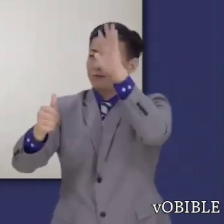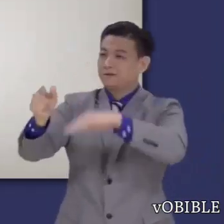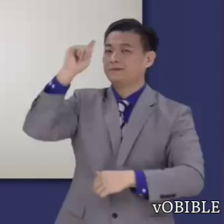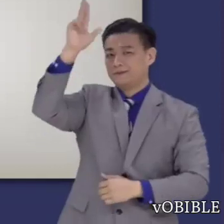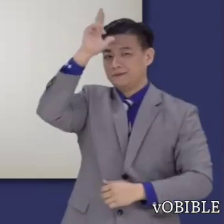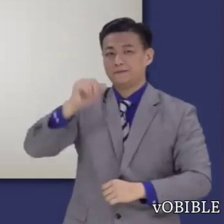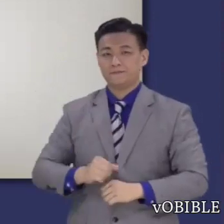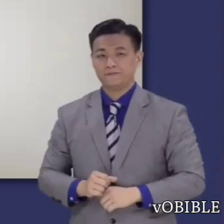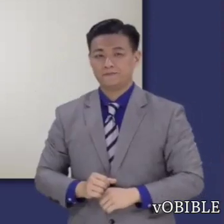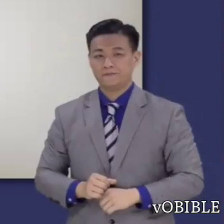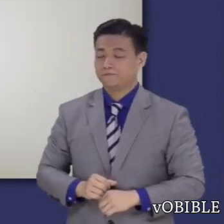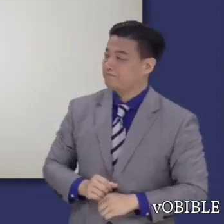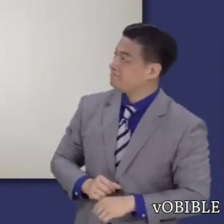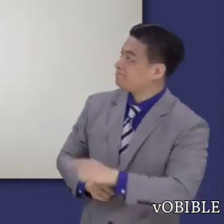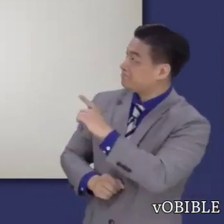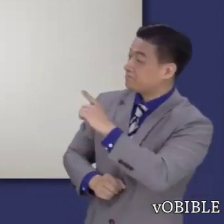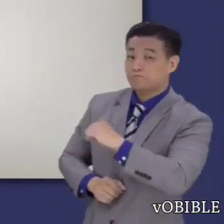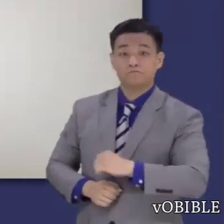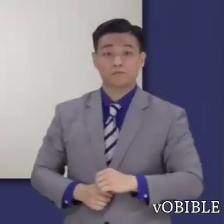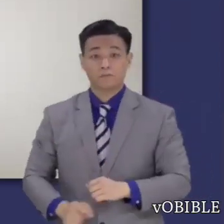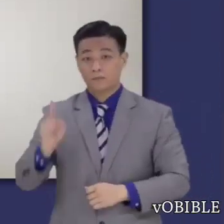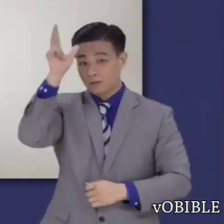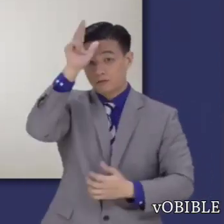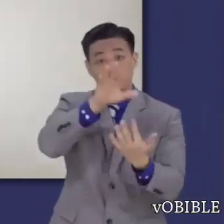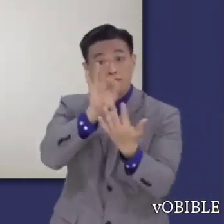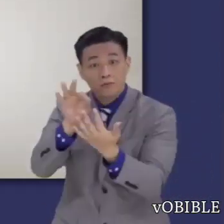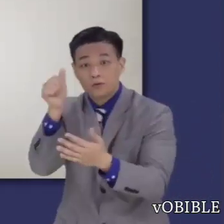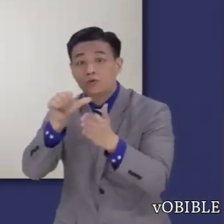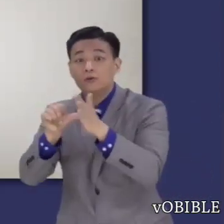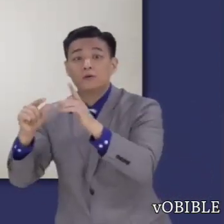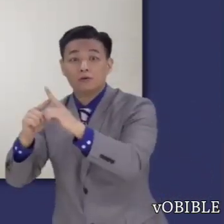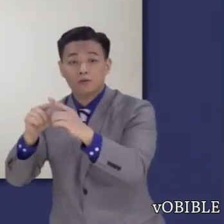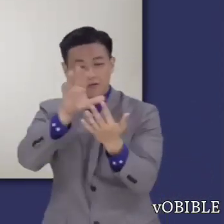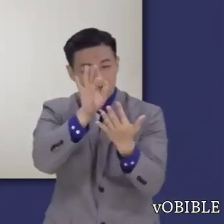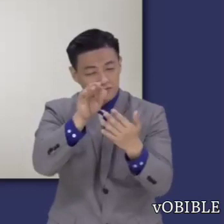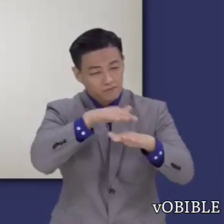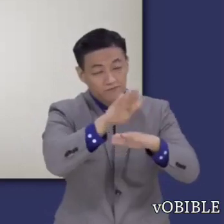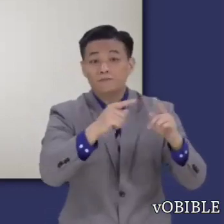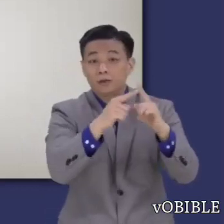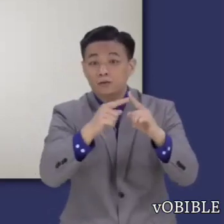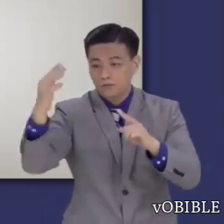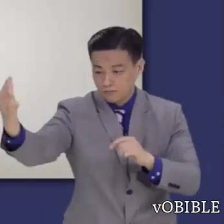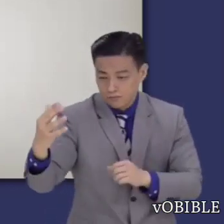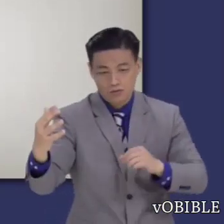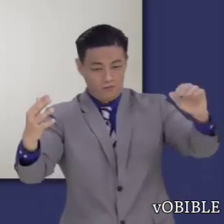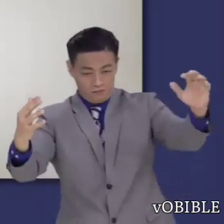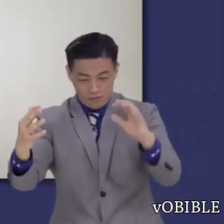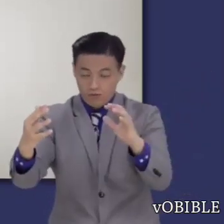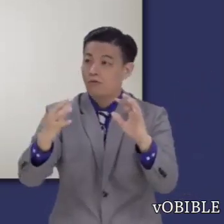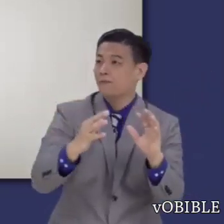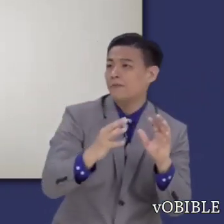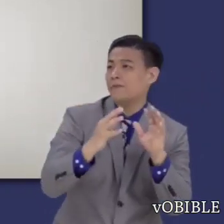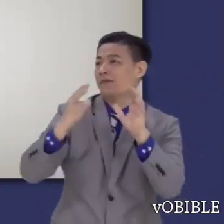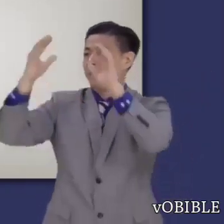第三章，保罗提到基督的神圣秘密，并解释上帝除了挑选犹太人，也挑选其